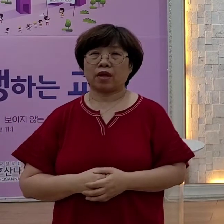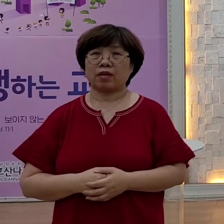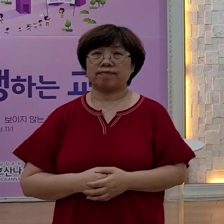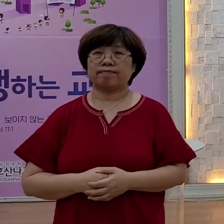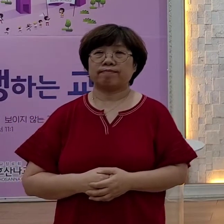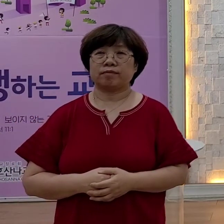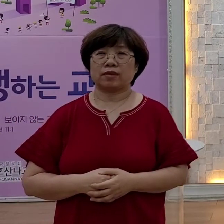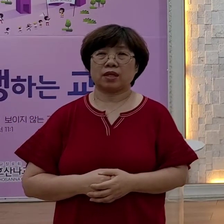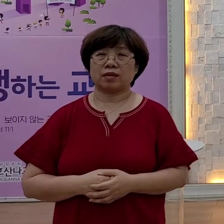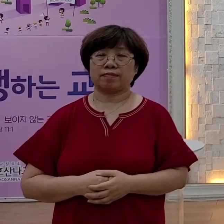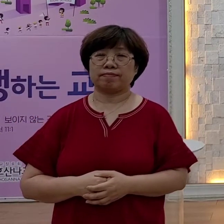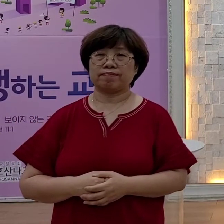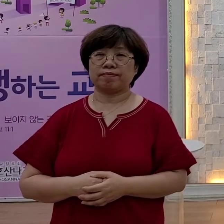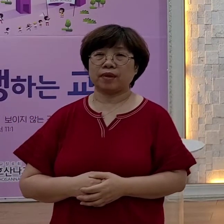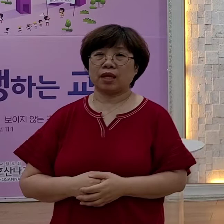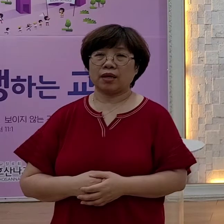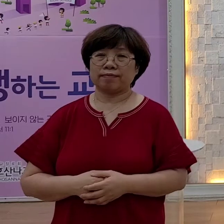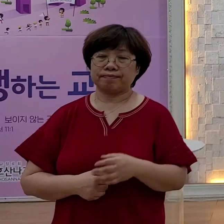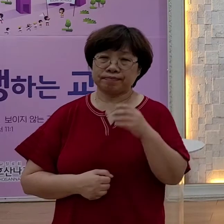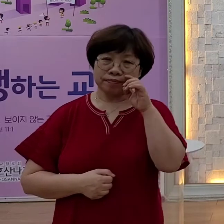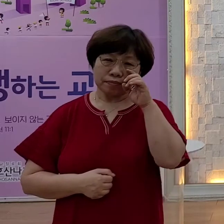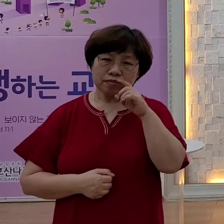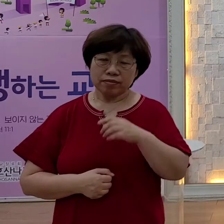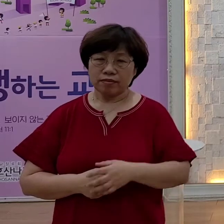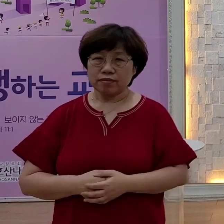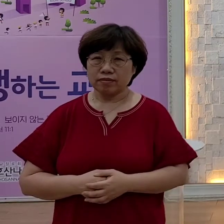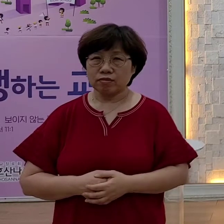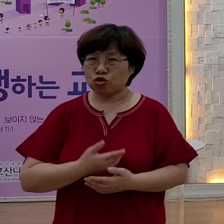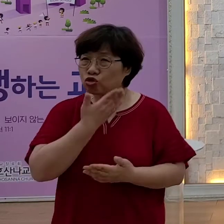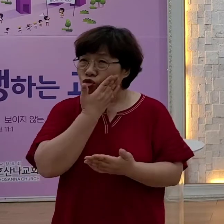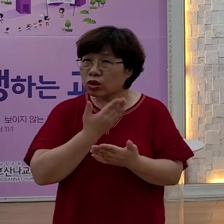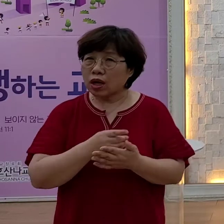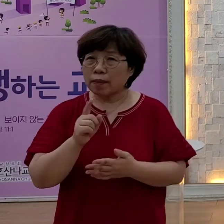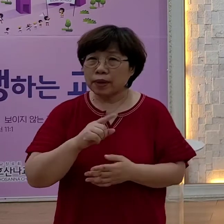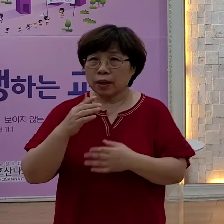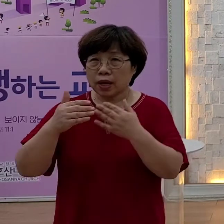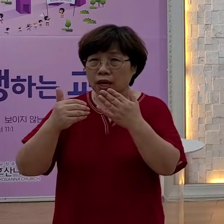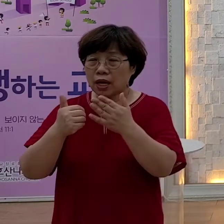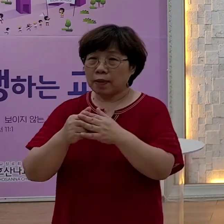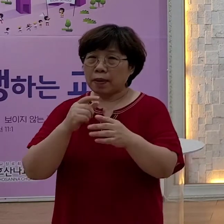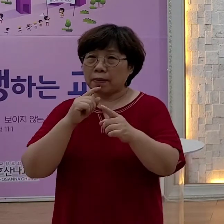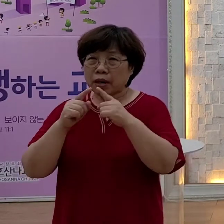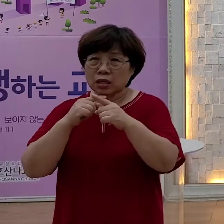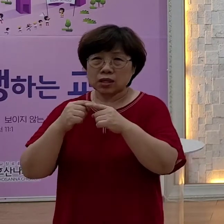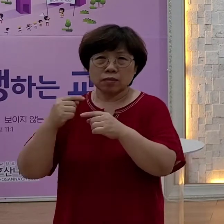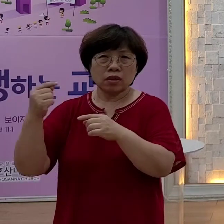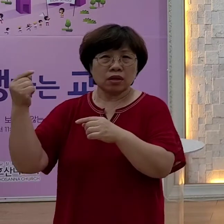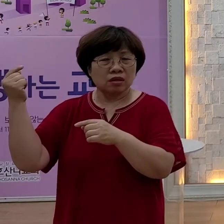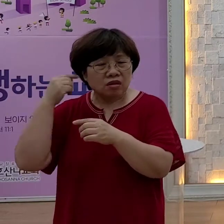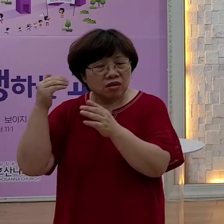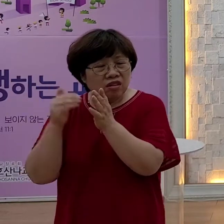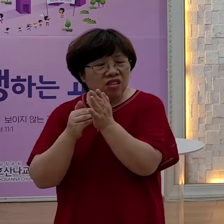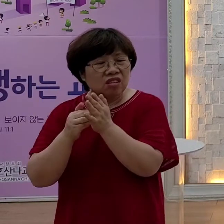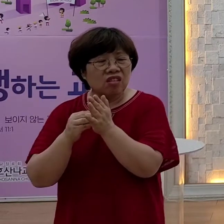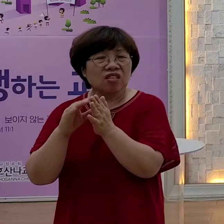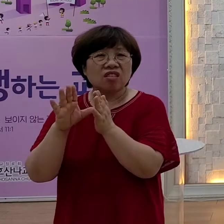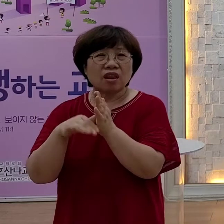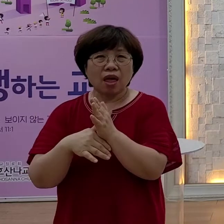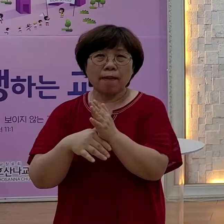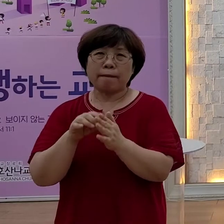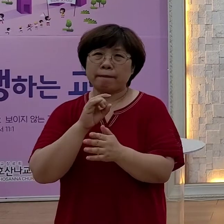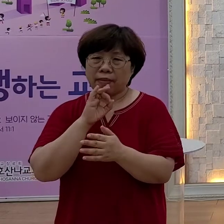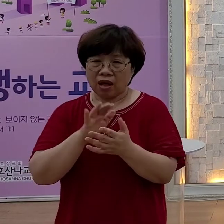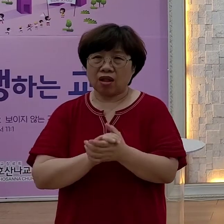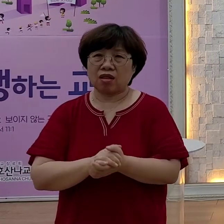행한다 했잖아요. 그런 것도 있지만 더 중요한 게 뭐냐면 하나님의 말씀이 들려야만 그